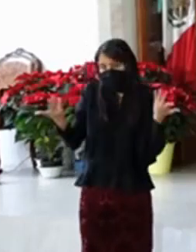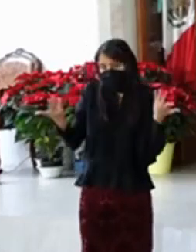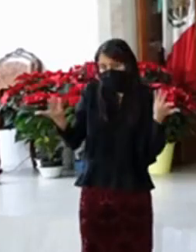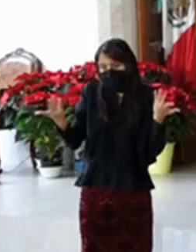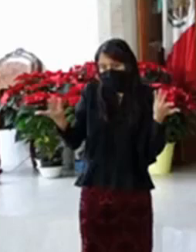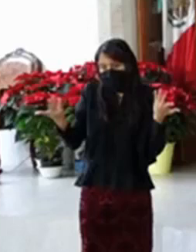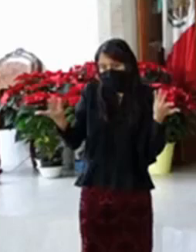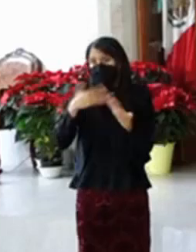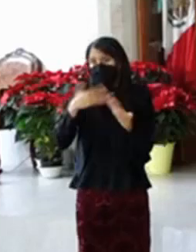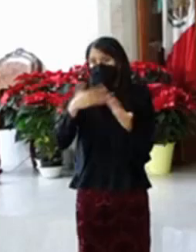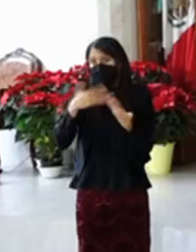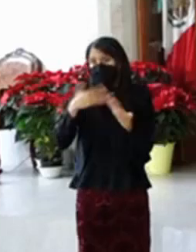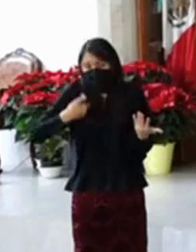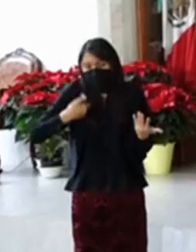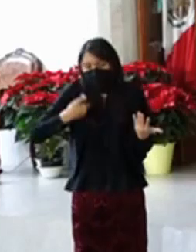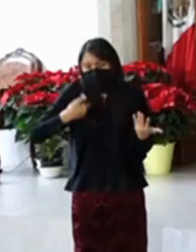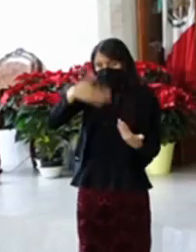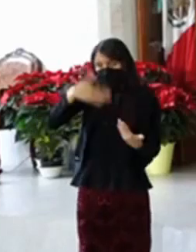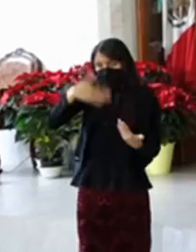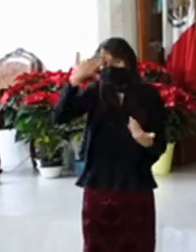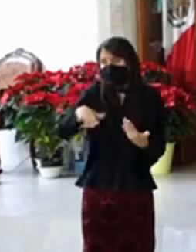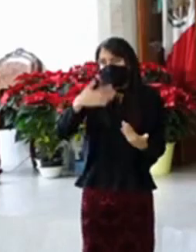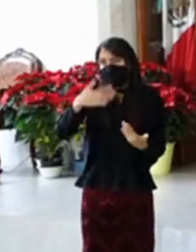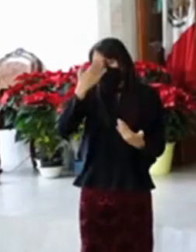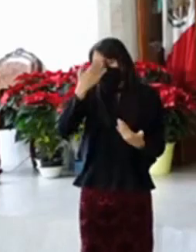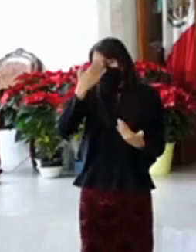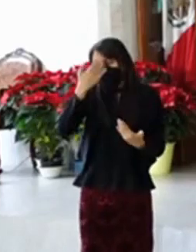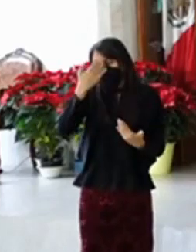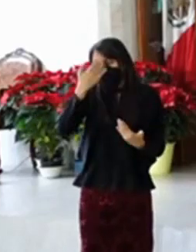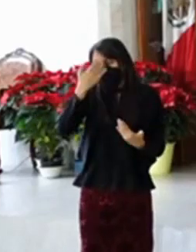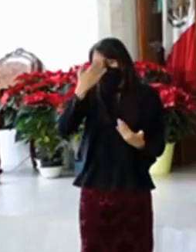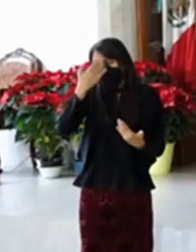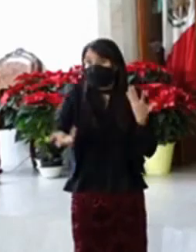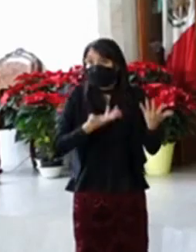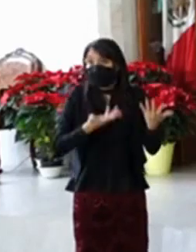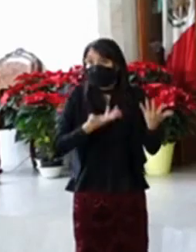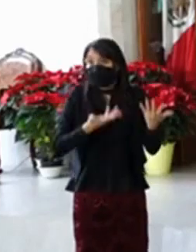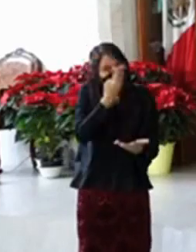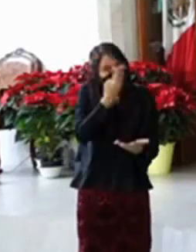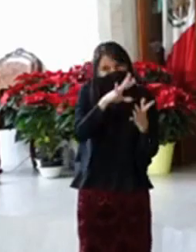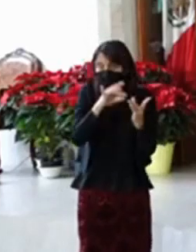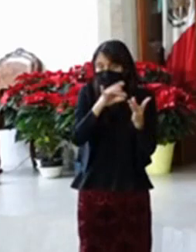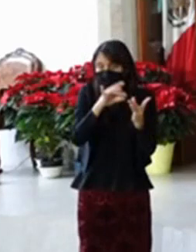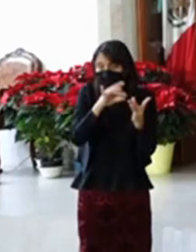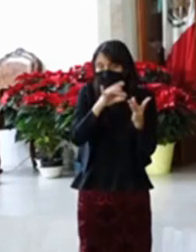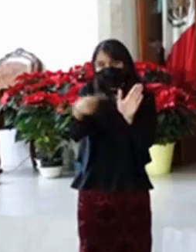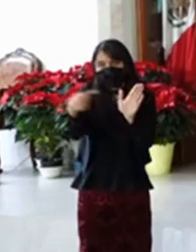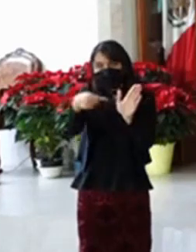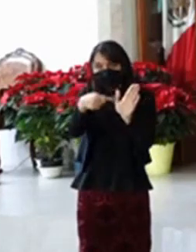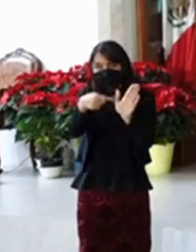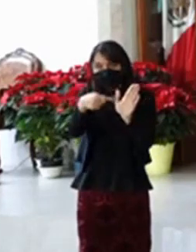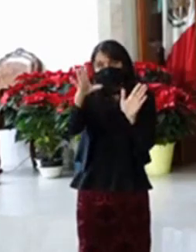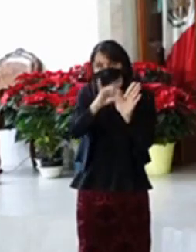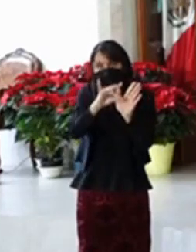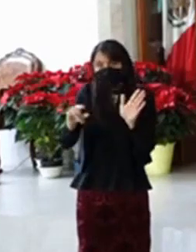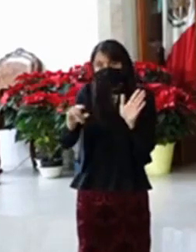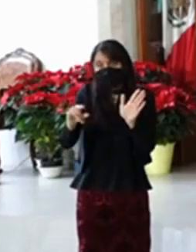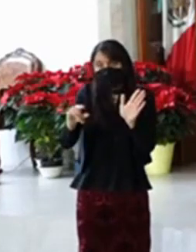La realidad de la palabra expresa precisamente otra cosa. No una mera